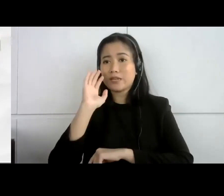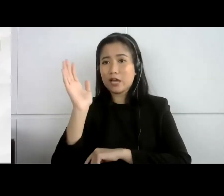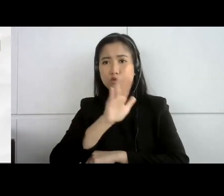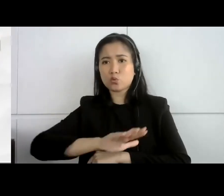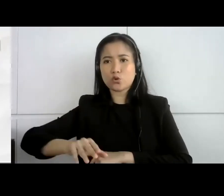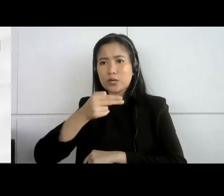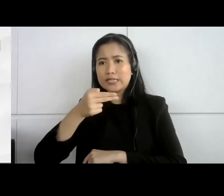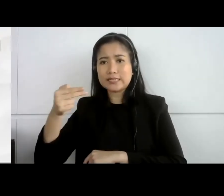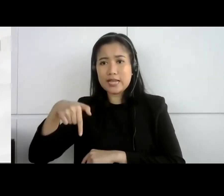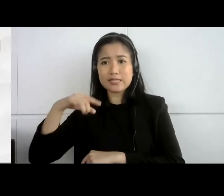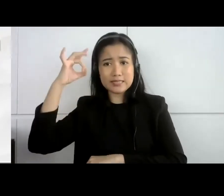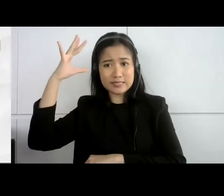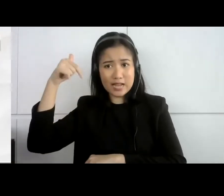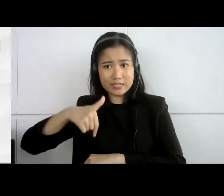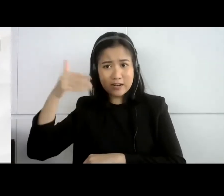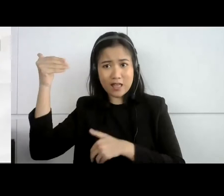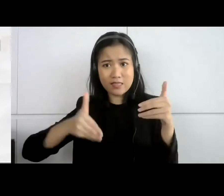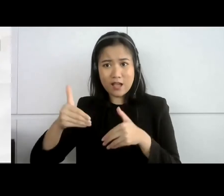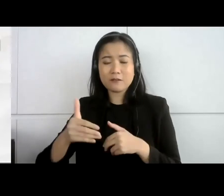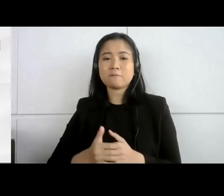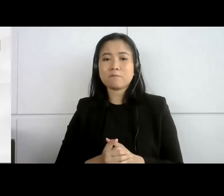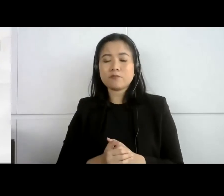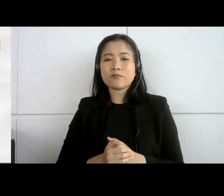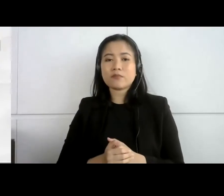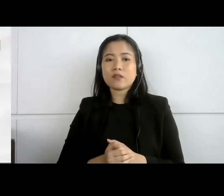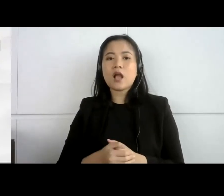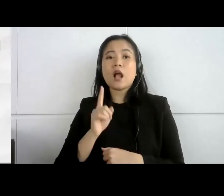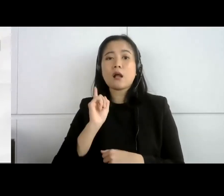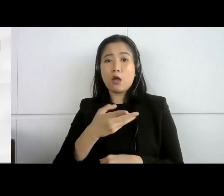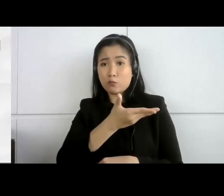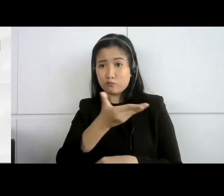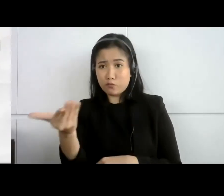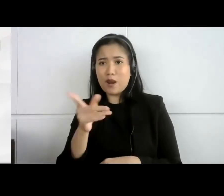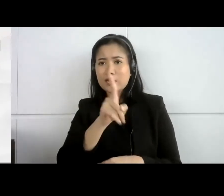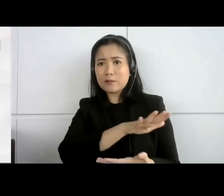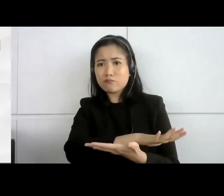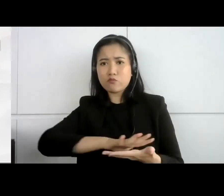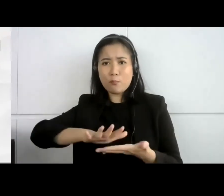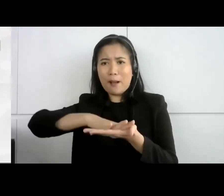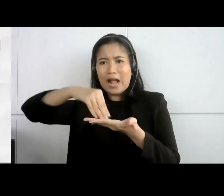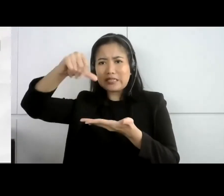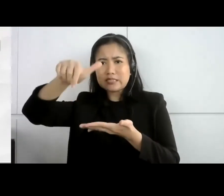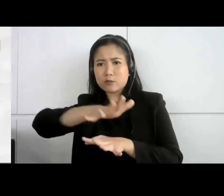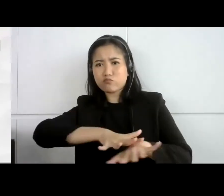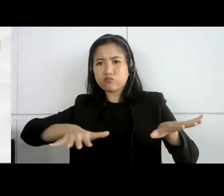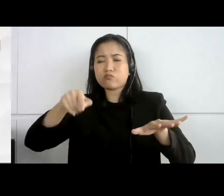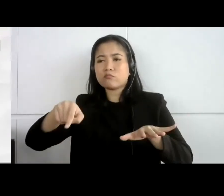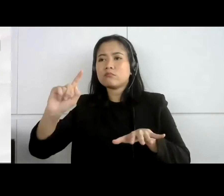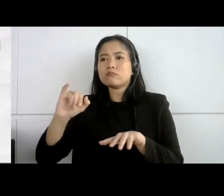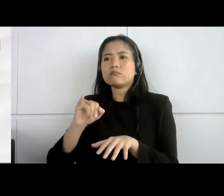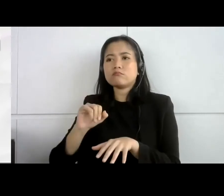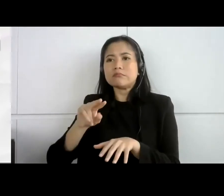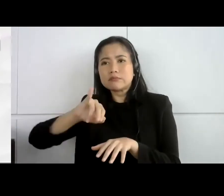hadir pada siang ini. Jika engkau berada di padang pasir, jadilah sebagai sumber mata air